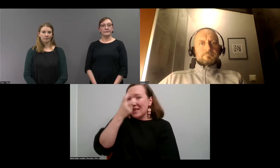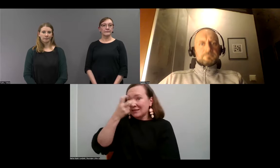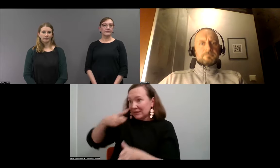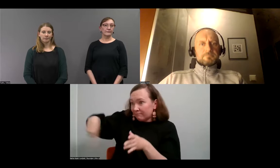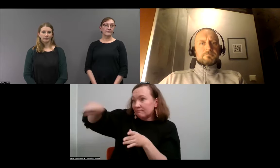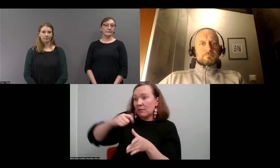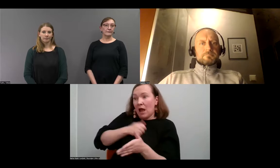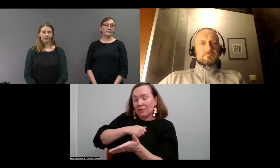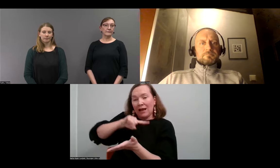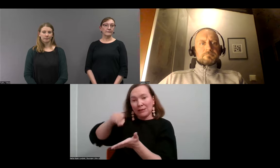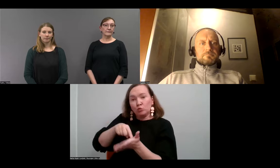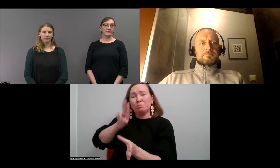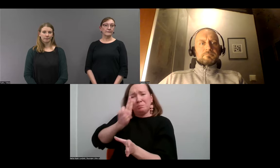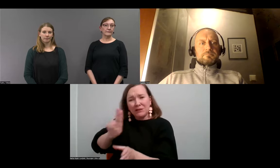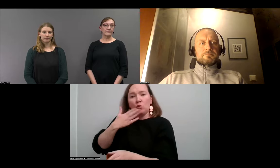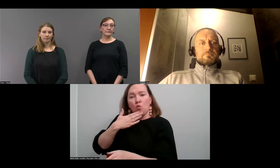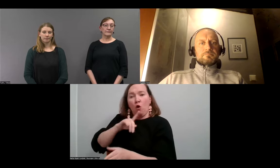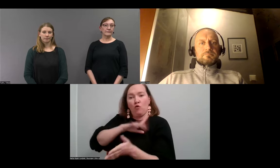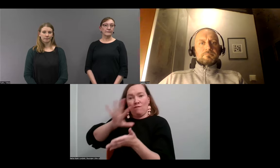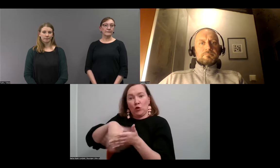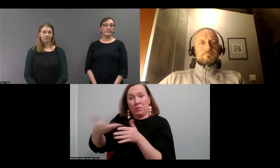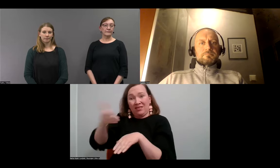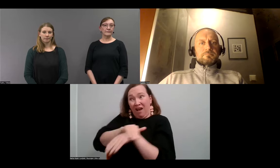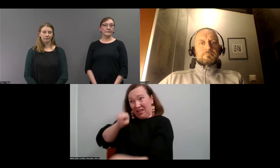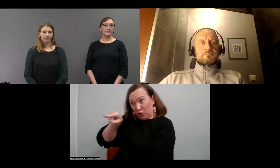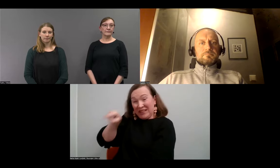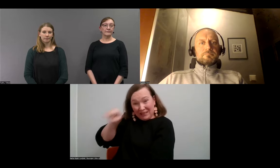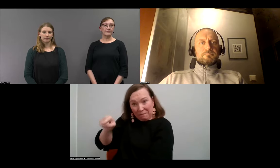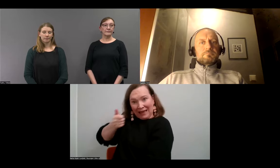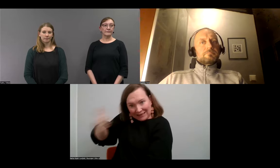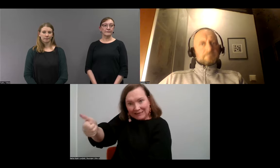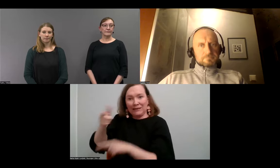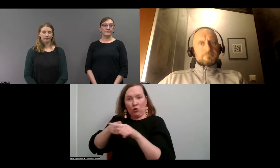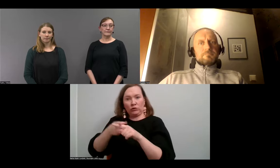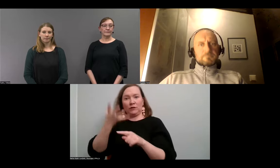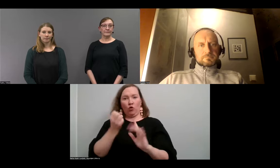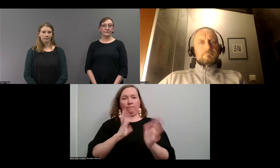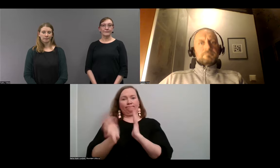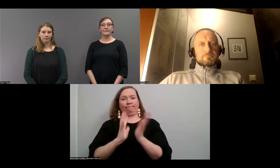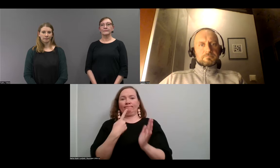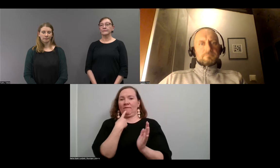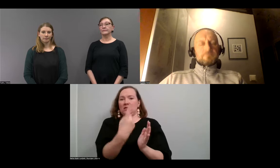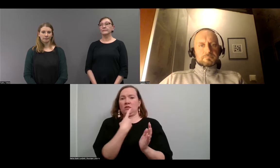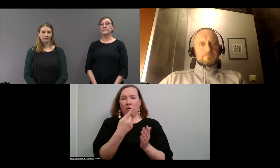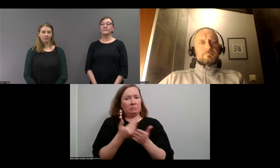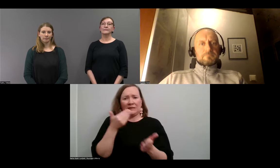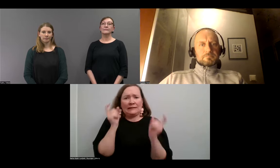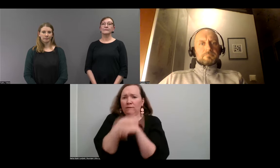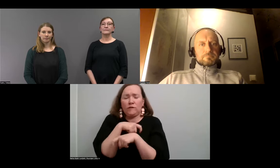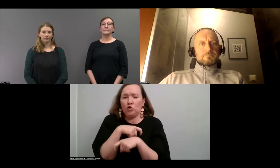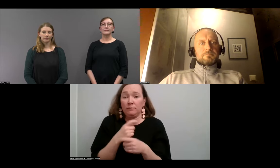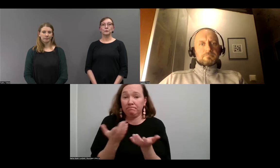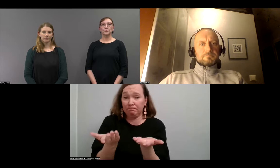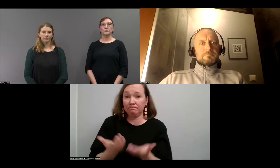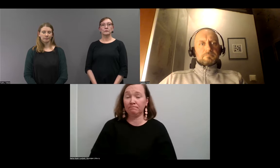kriisitilanne. Niin miksi ei voi etsiä hätäkeskukseen töihin ihmisiä, jotka ovat viittomakielen taitoisia, jolloin he voisivat